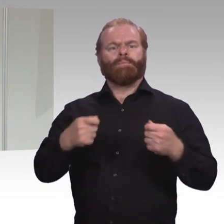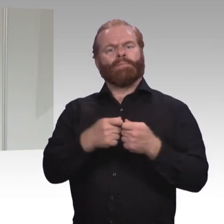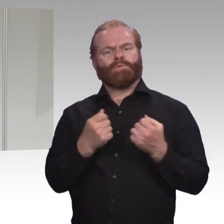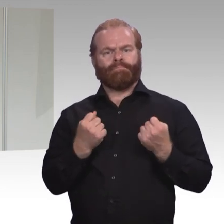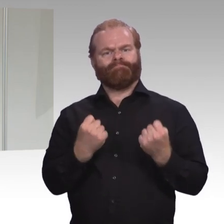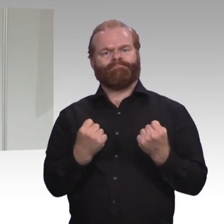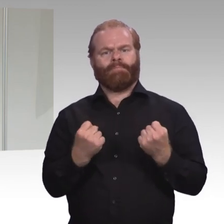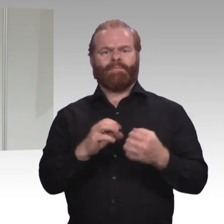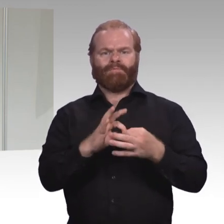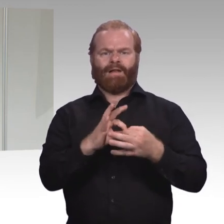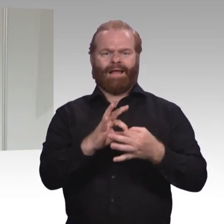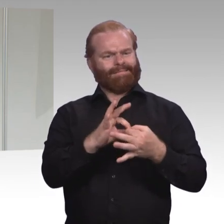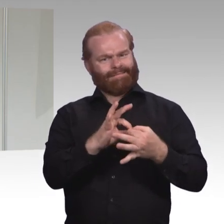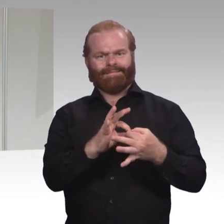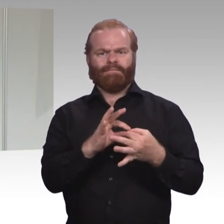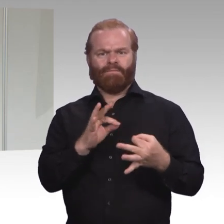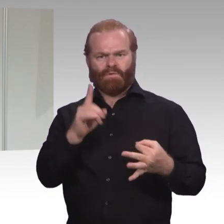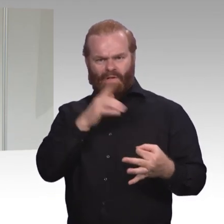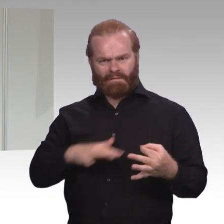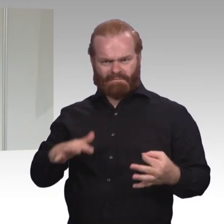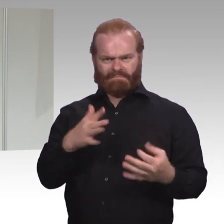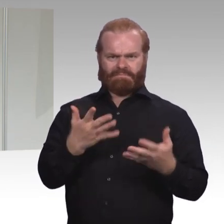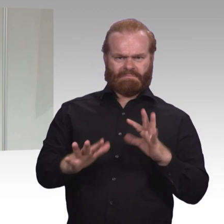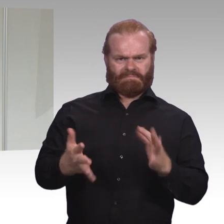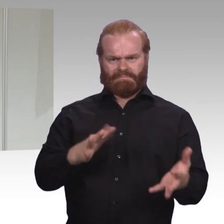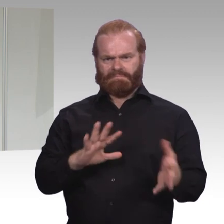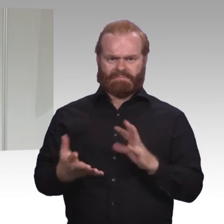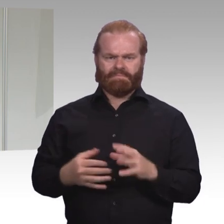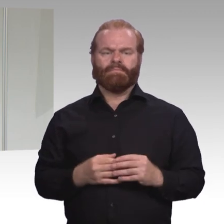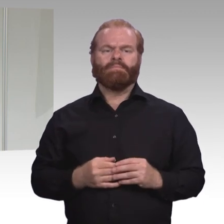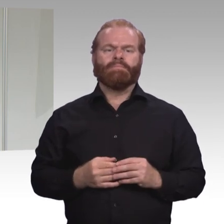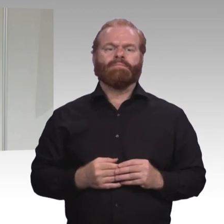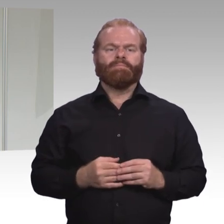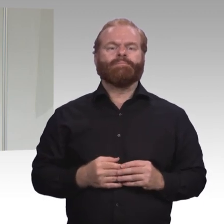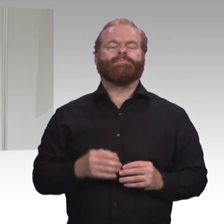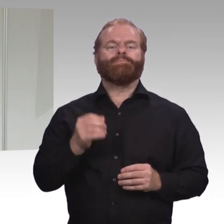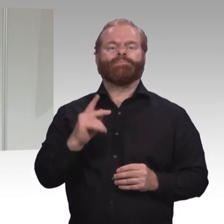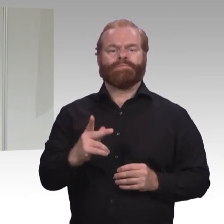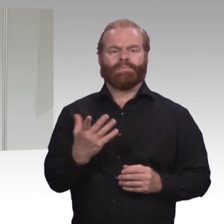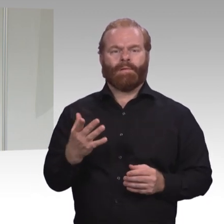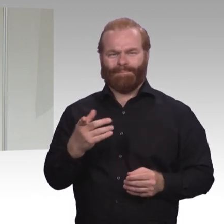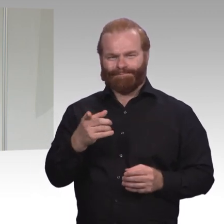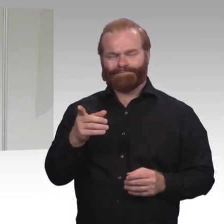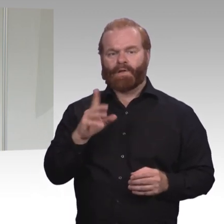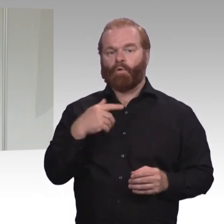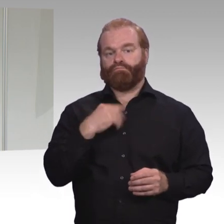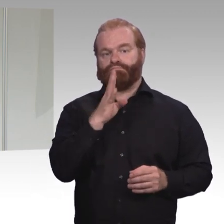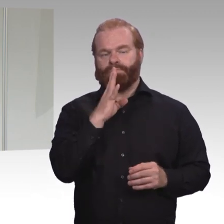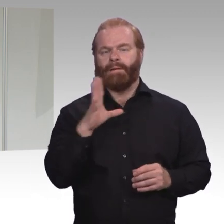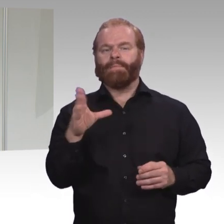Nur noch für die Sozialdemokratie, weil Sie offensichtlich Ihre Geschichte vergessen. Das 2-Prozent-Ziel trägt die Handschrift des